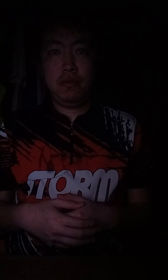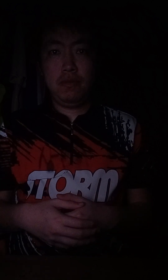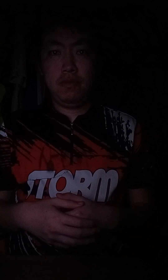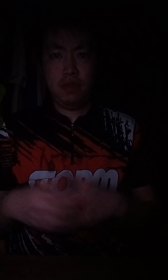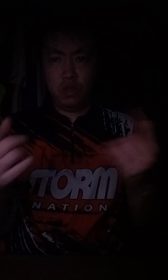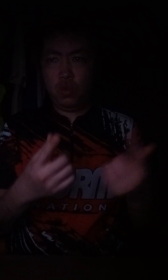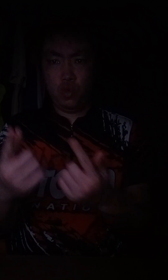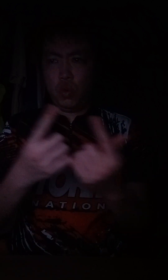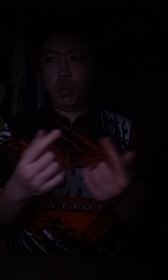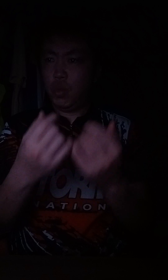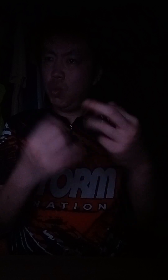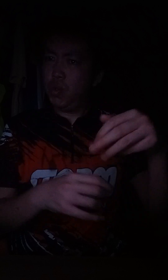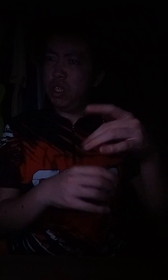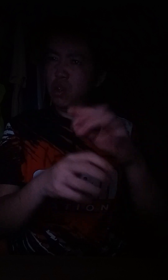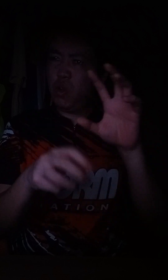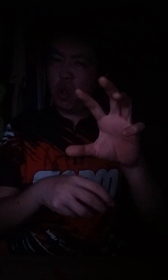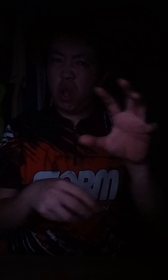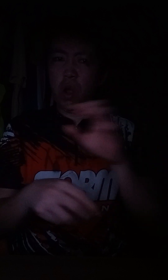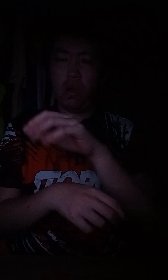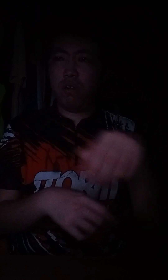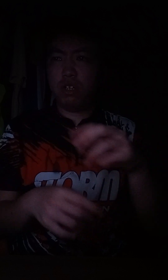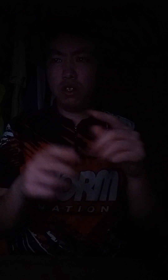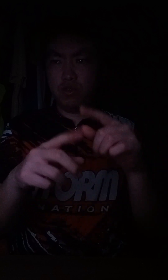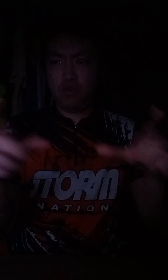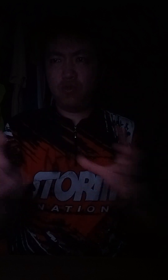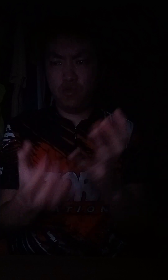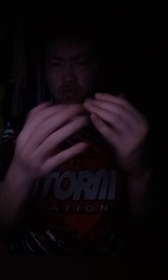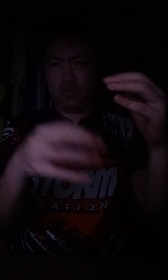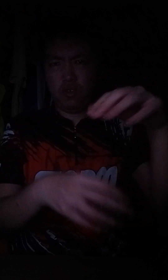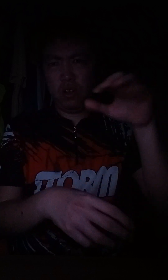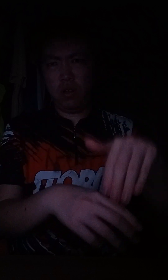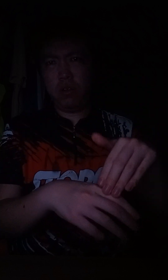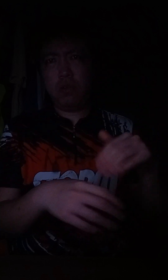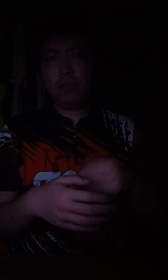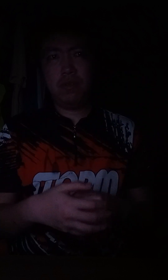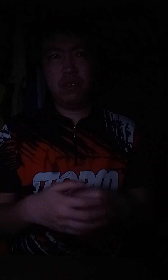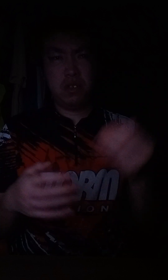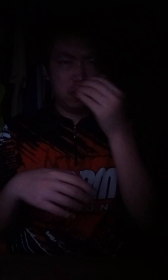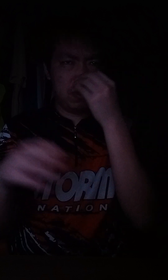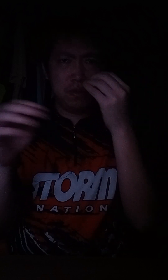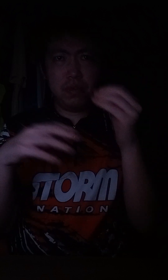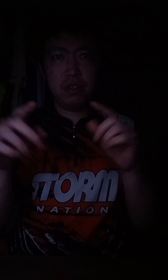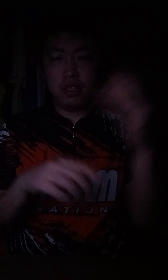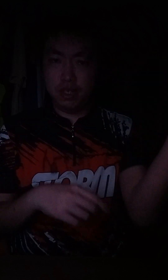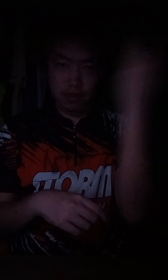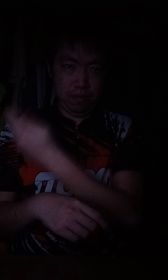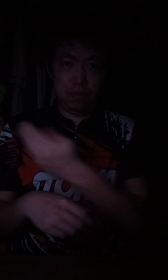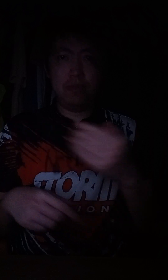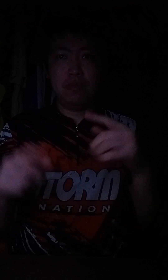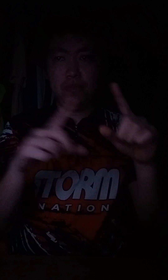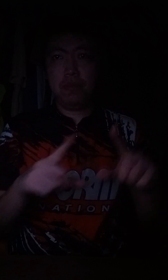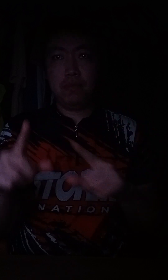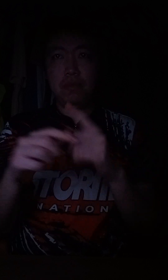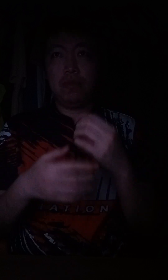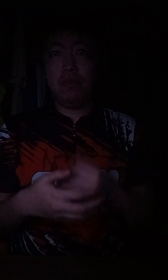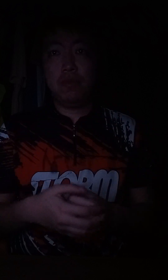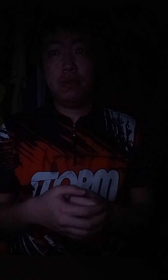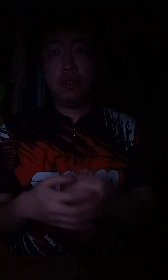정부가 올해부터 공중 화장실에서 휴지통을 없앴죠. 악취를 없애고 깨끗하게 만들려고 한 건데 웬걸